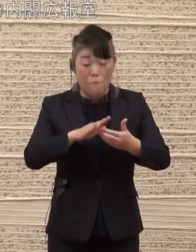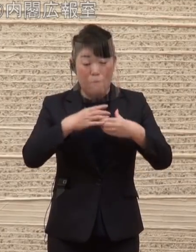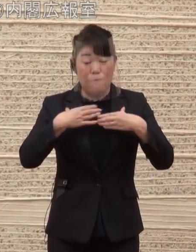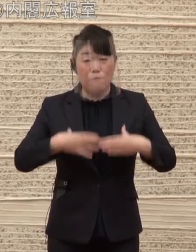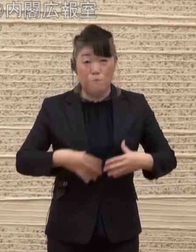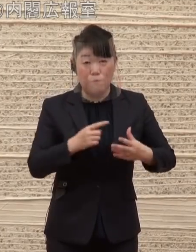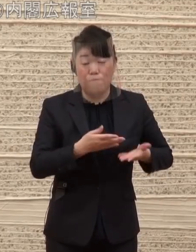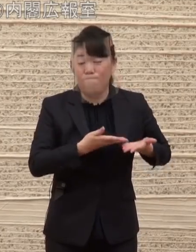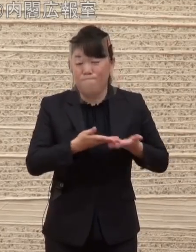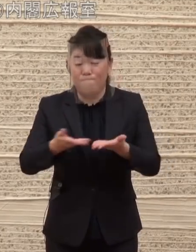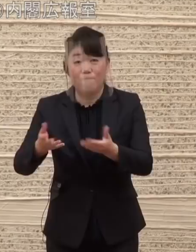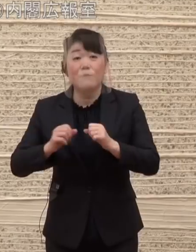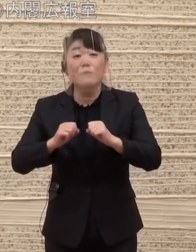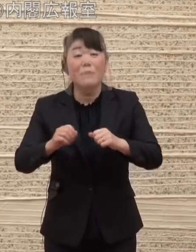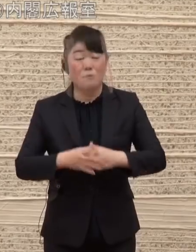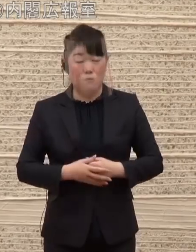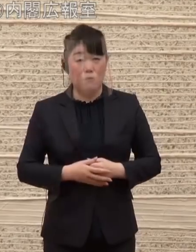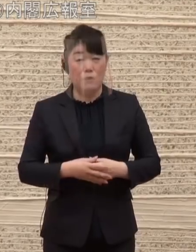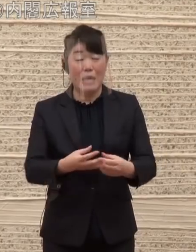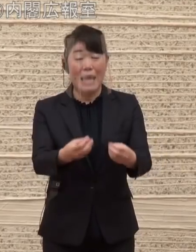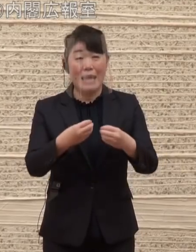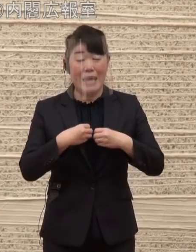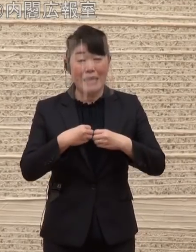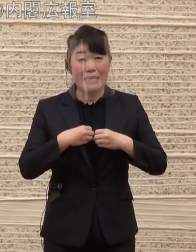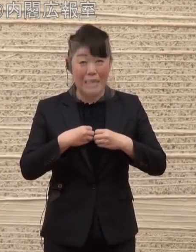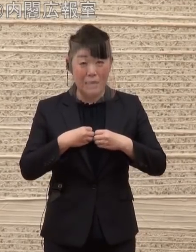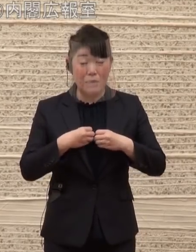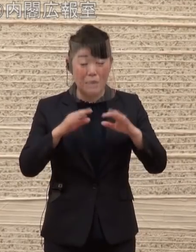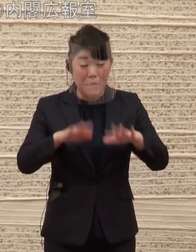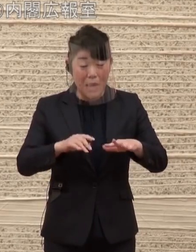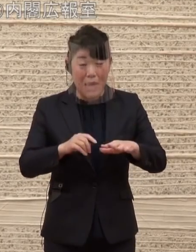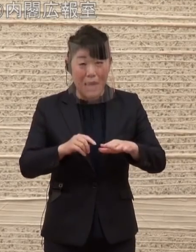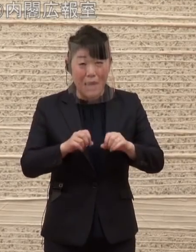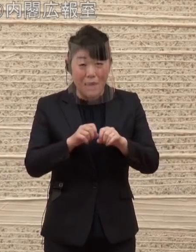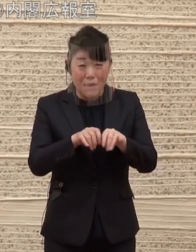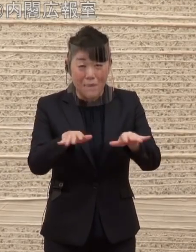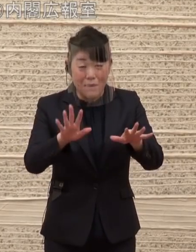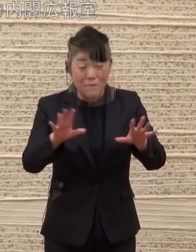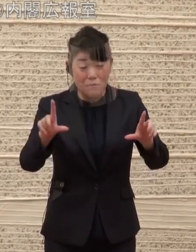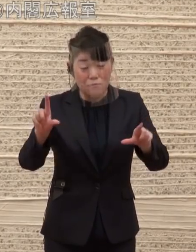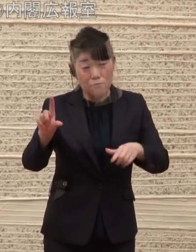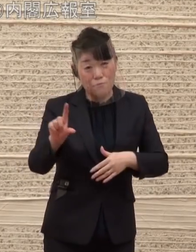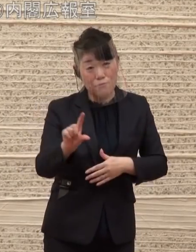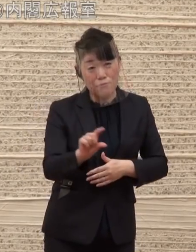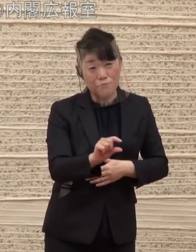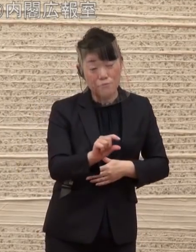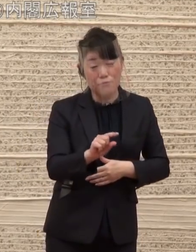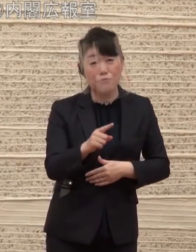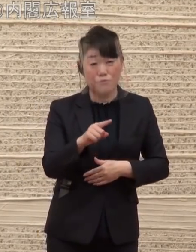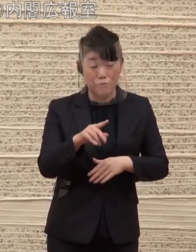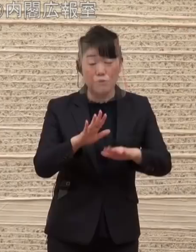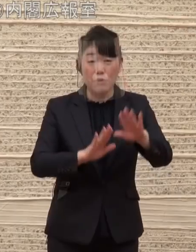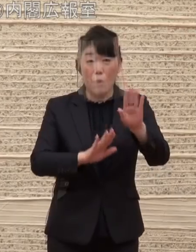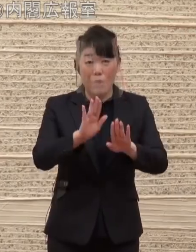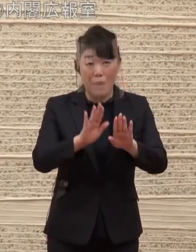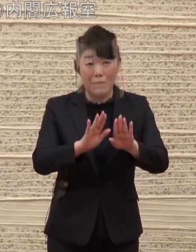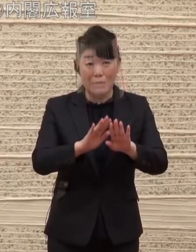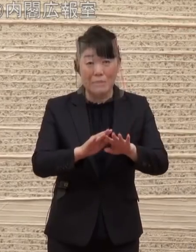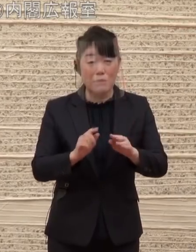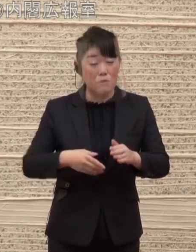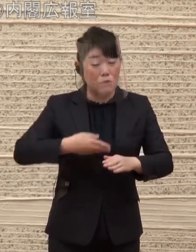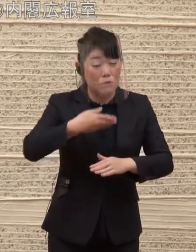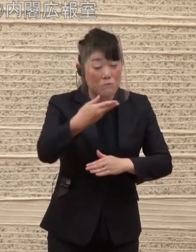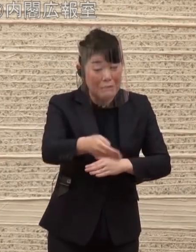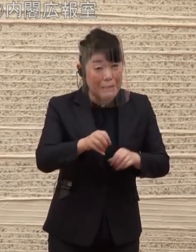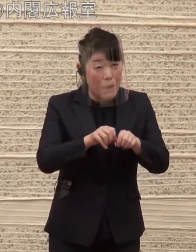感染状況が落ち着いてきたこの機を生かしさまざまな取り組みを加速し次なる流行の